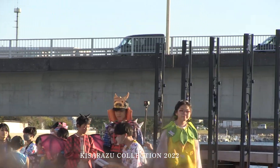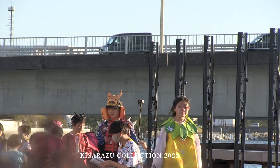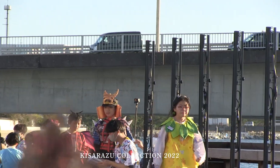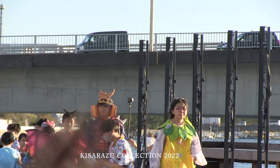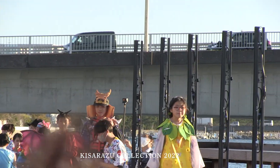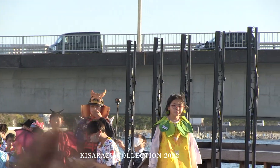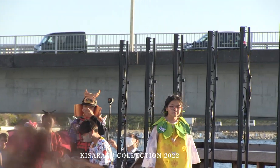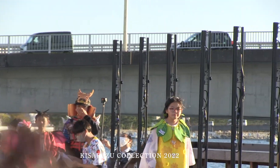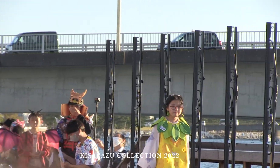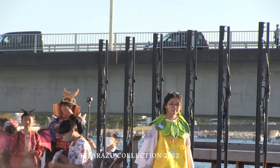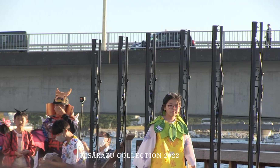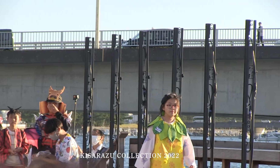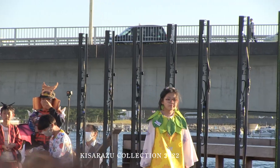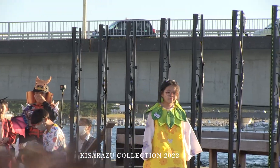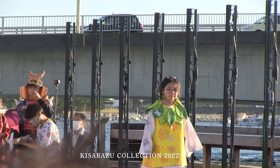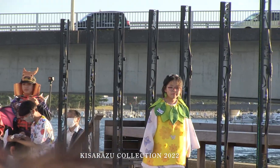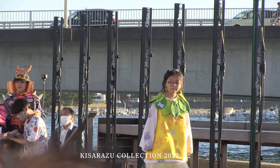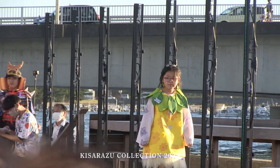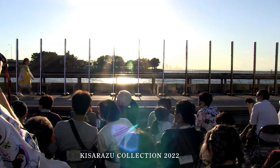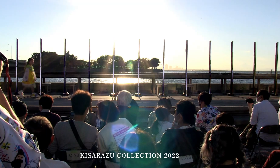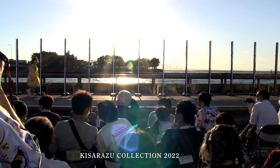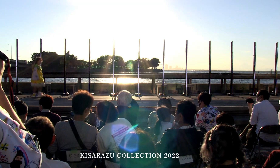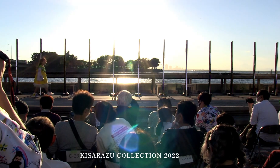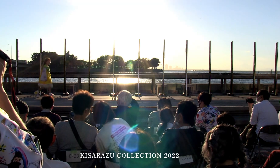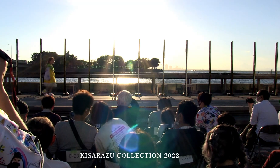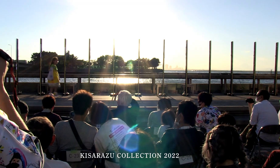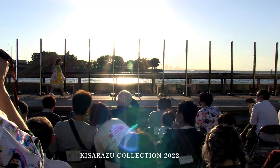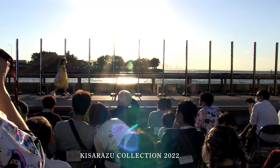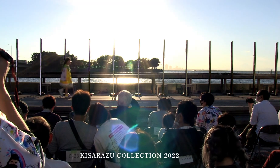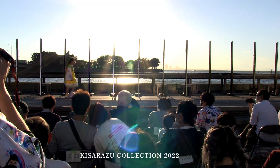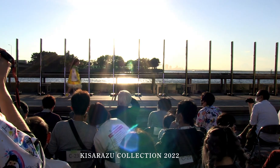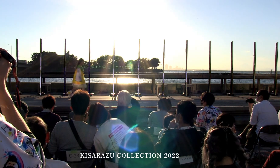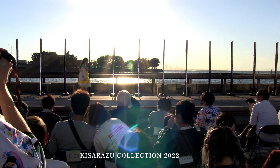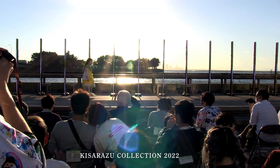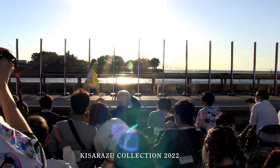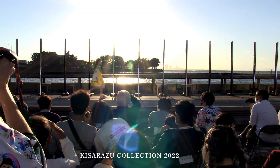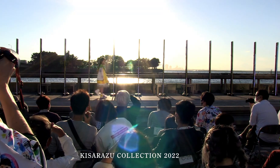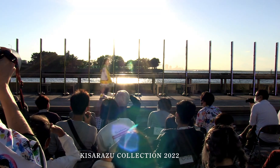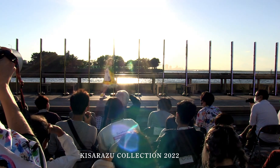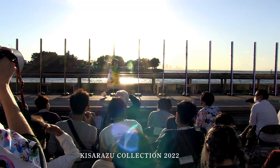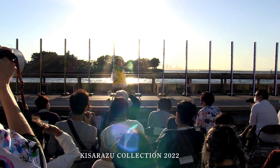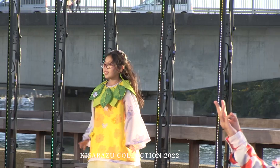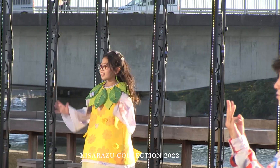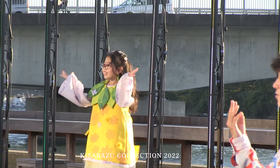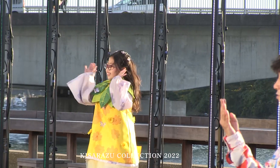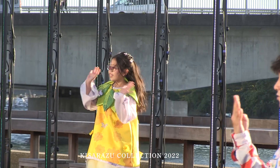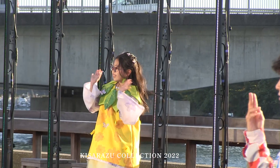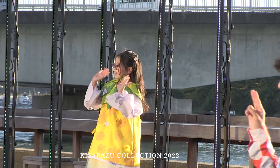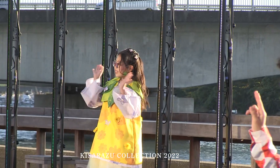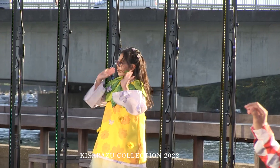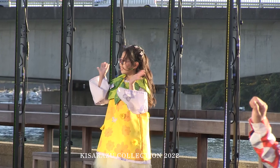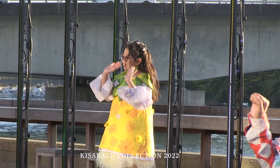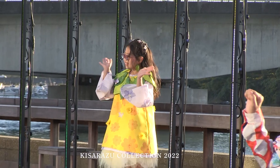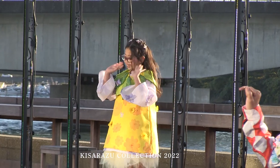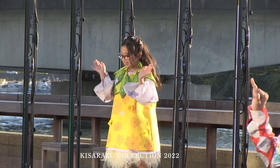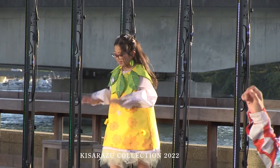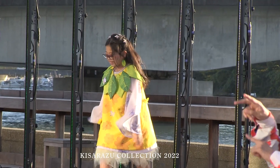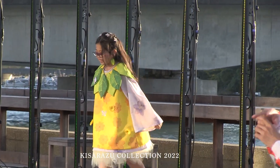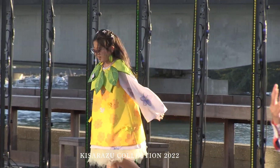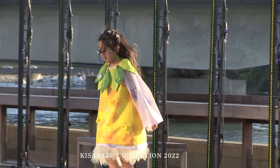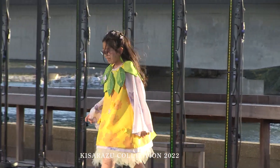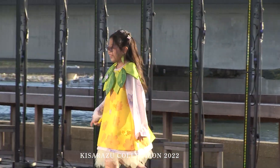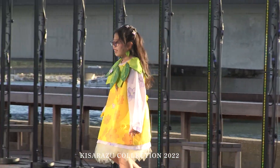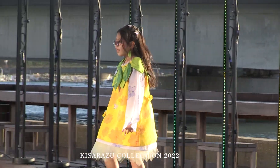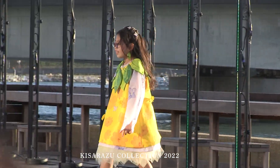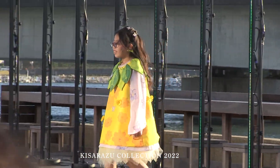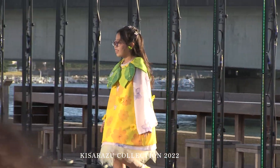木村さあやちゃん、城西小学校4年生。木更津コレクションのモデルに採